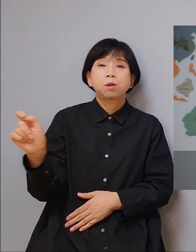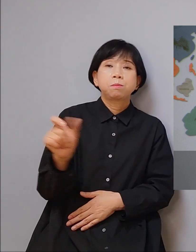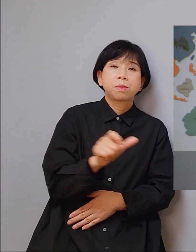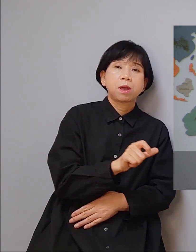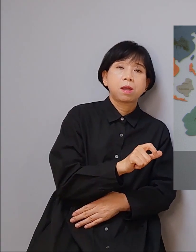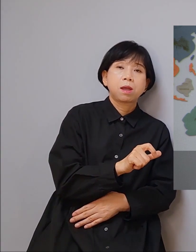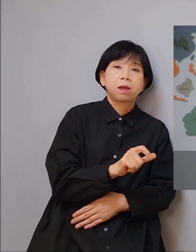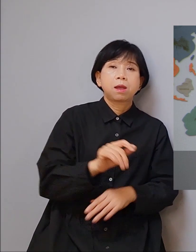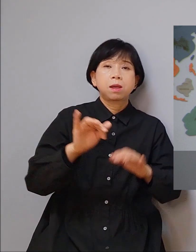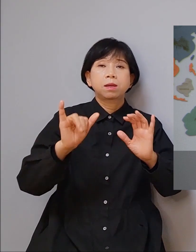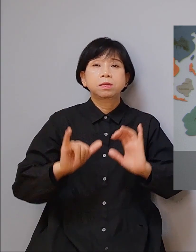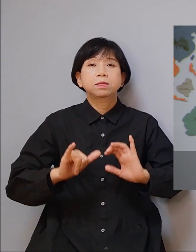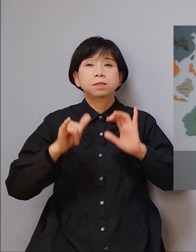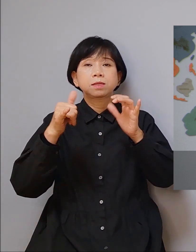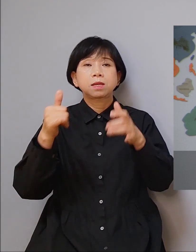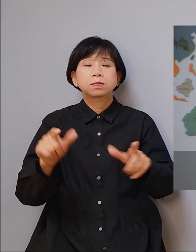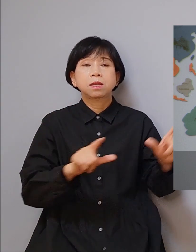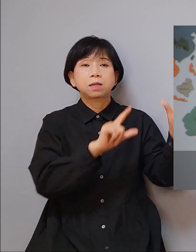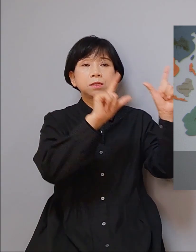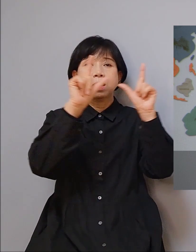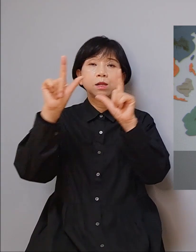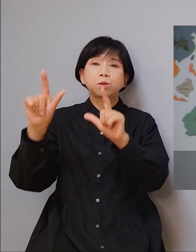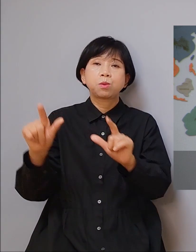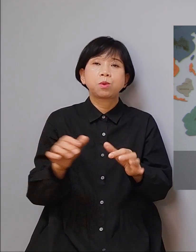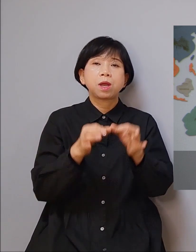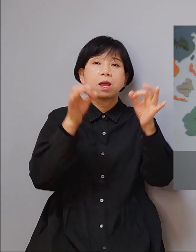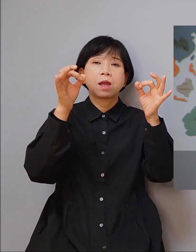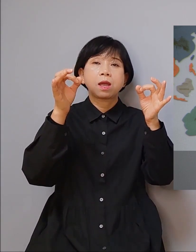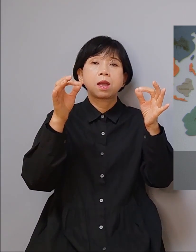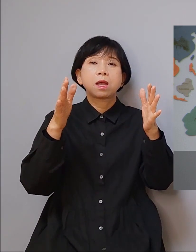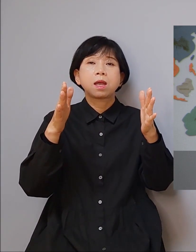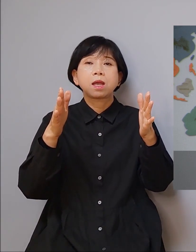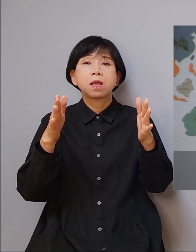인도하소서. 빠른 세상 살